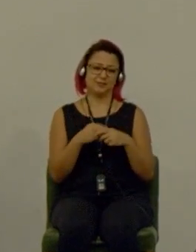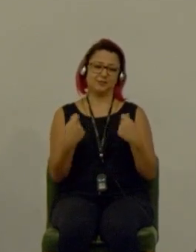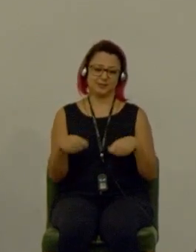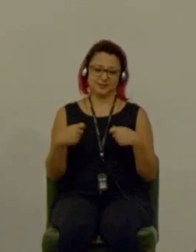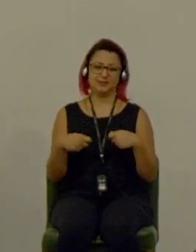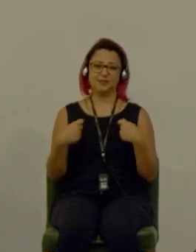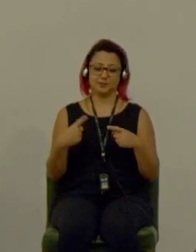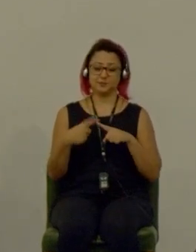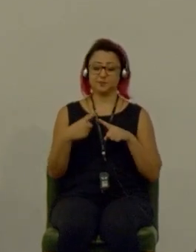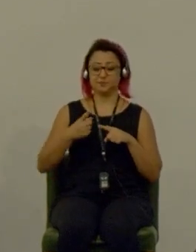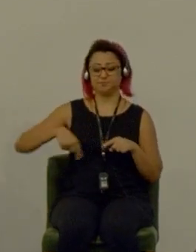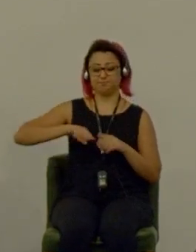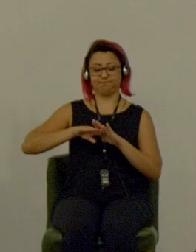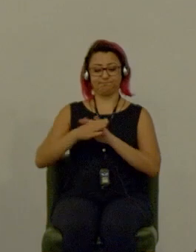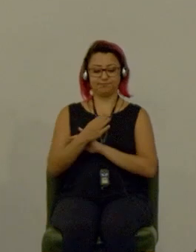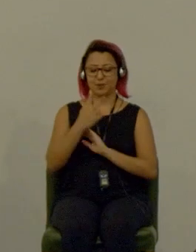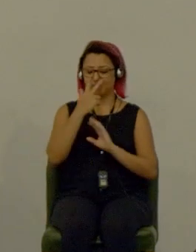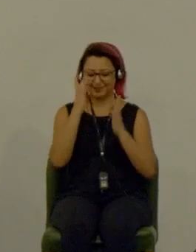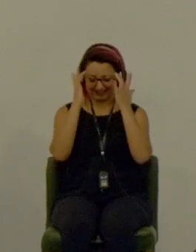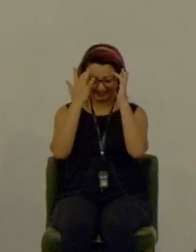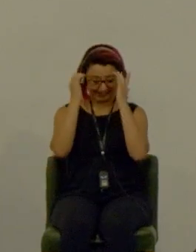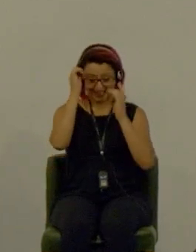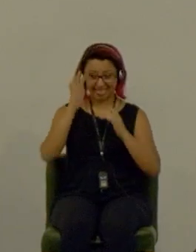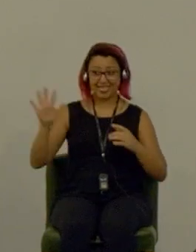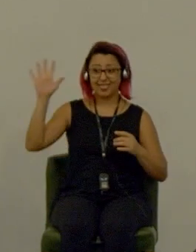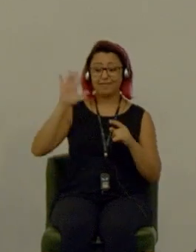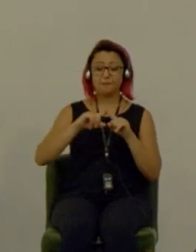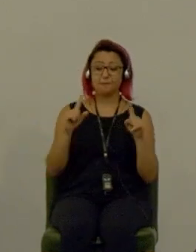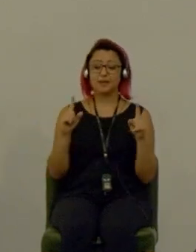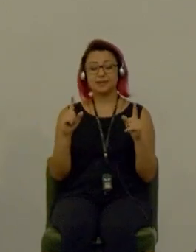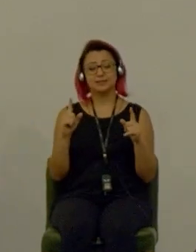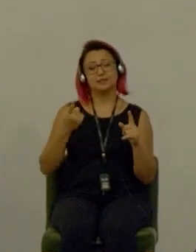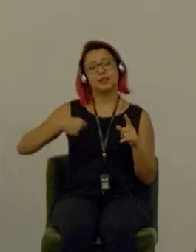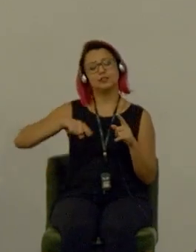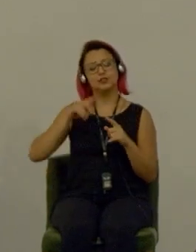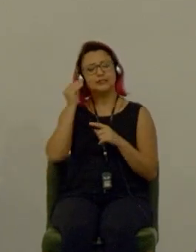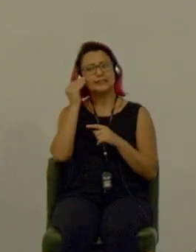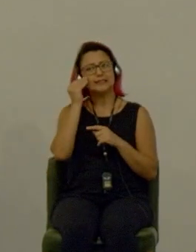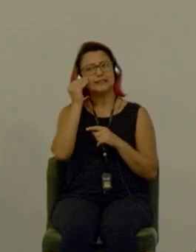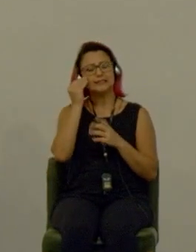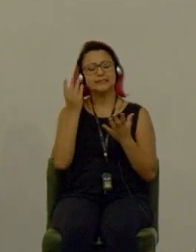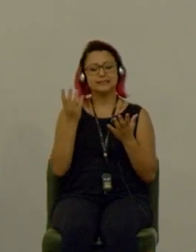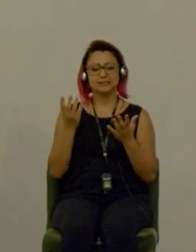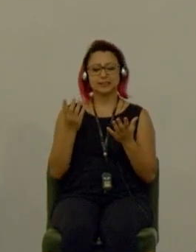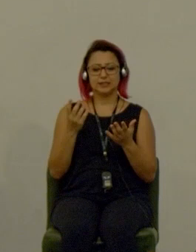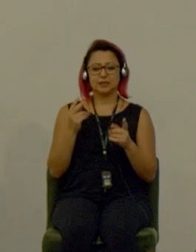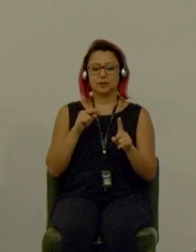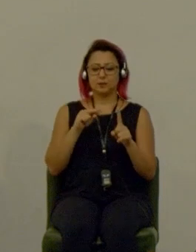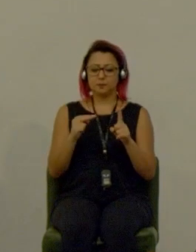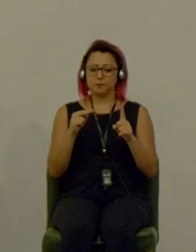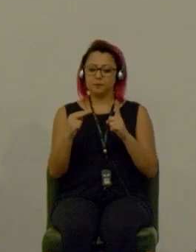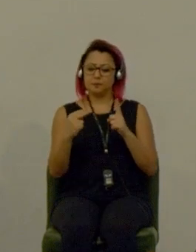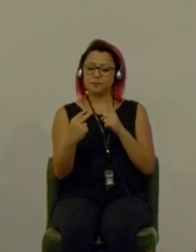été habitué à représenter des points de vue, des perspectives. Et ça veut dire quoi ? De changer le regard et de partir du